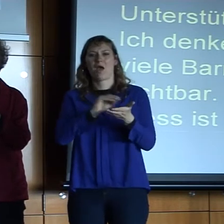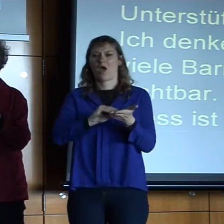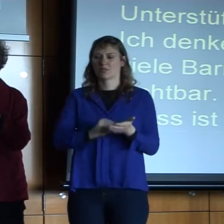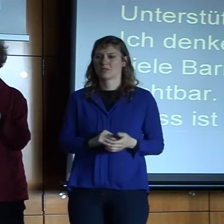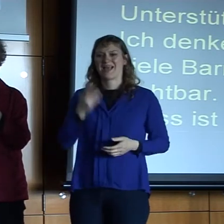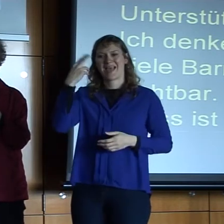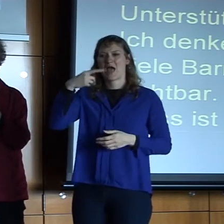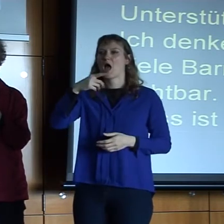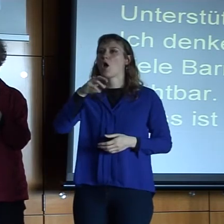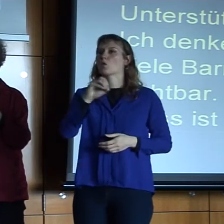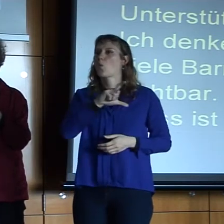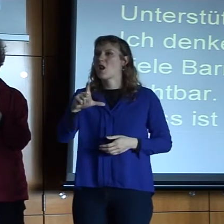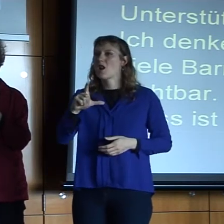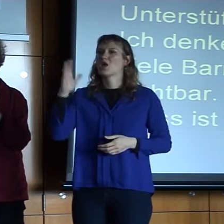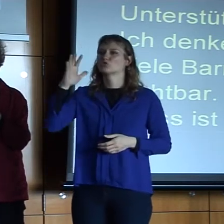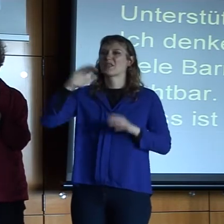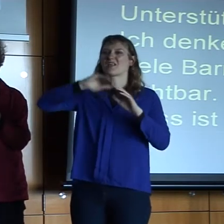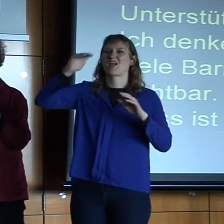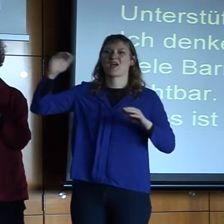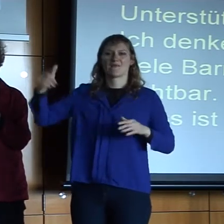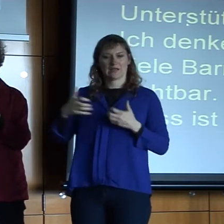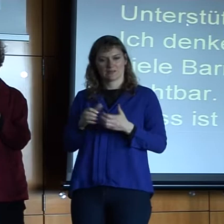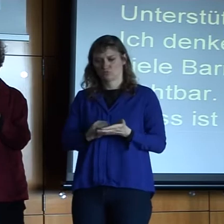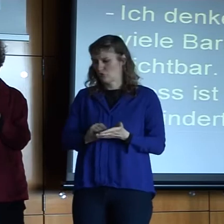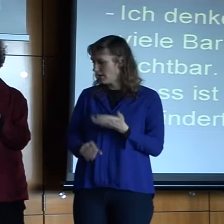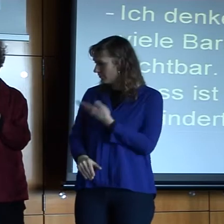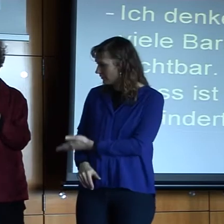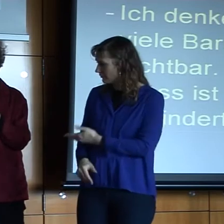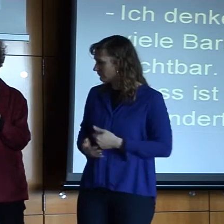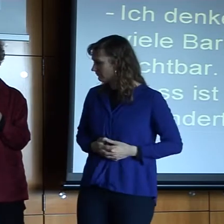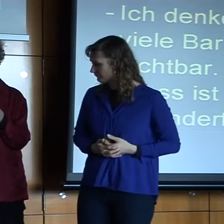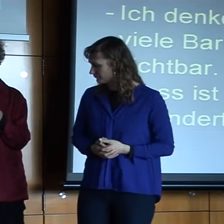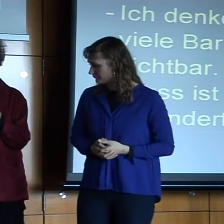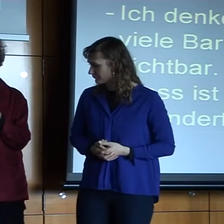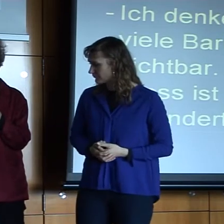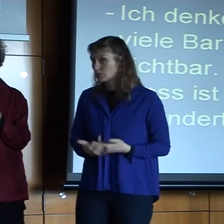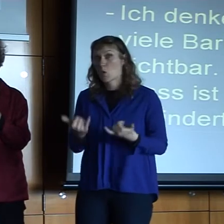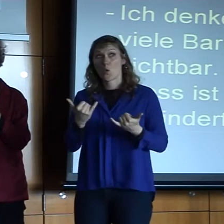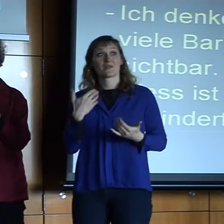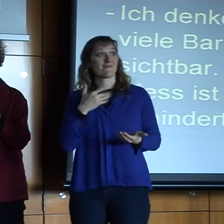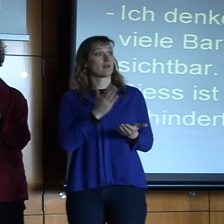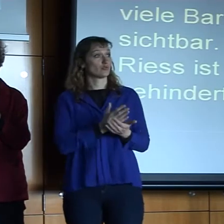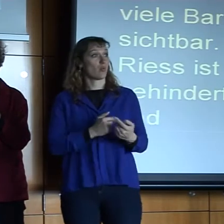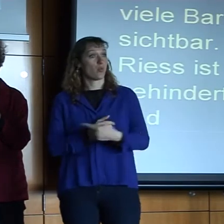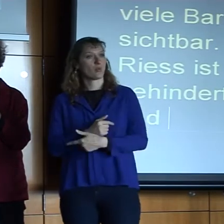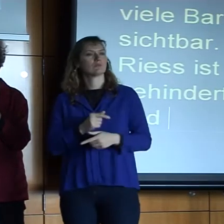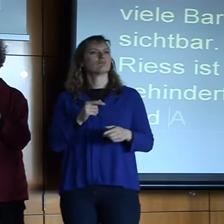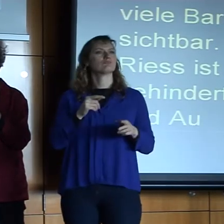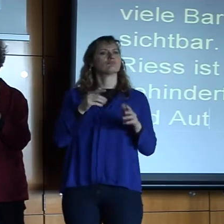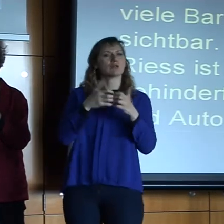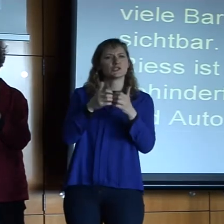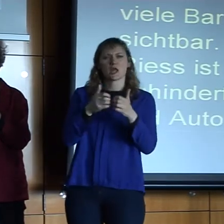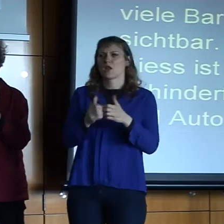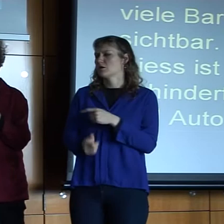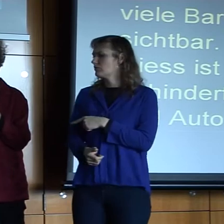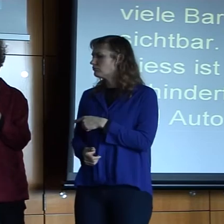Herr Groll im Schatten der Karawanken. Und er hat uns ja heute schon ein bisschen näher